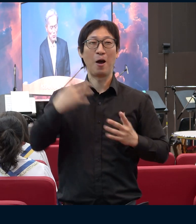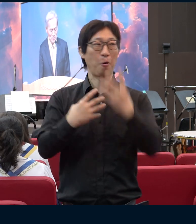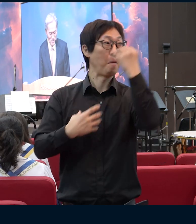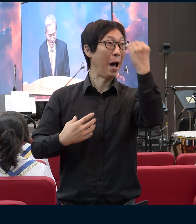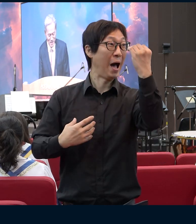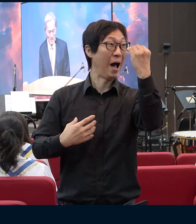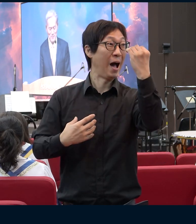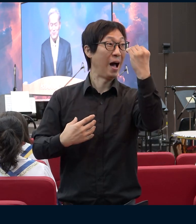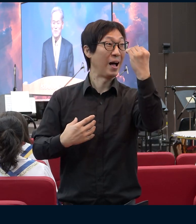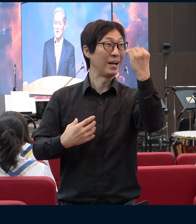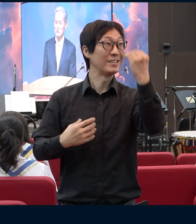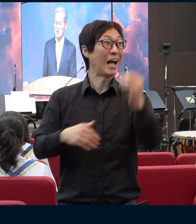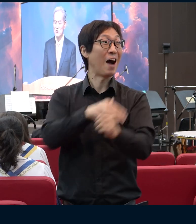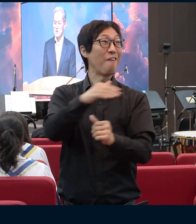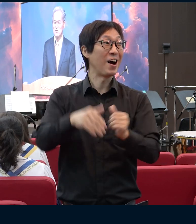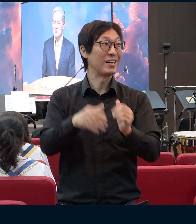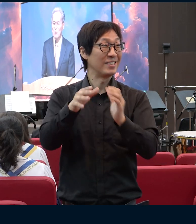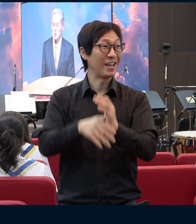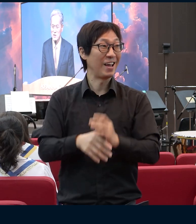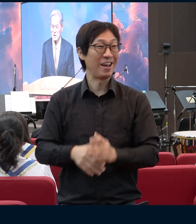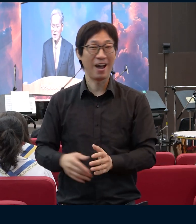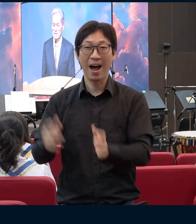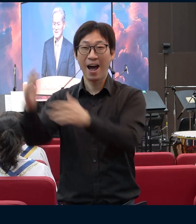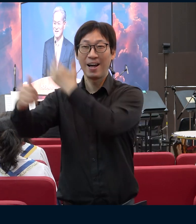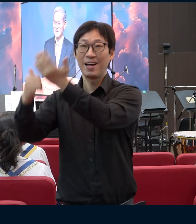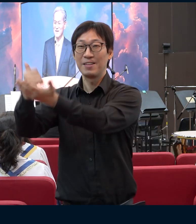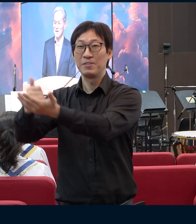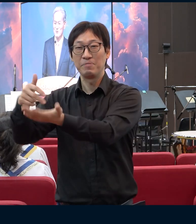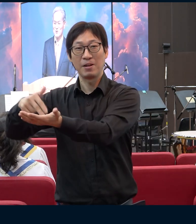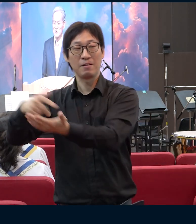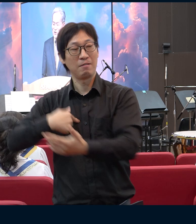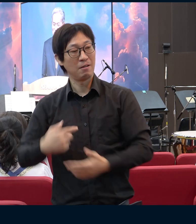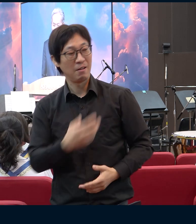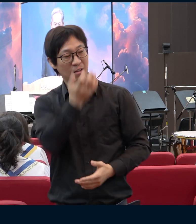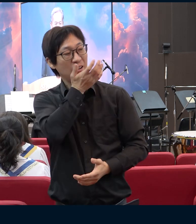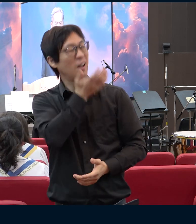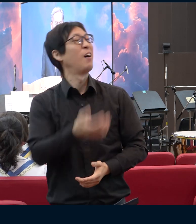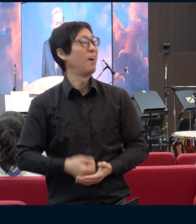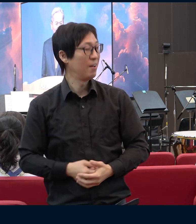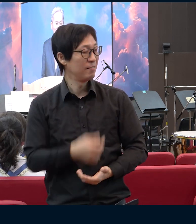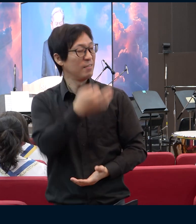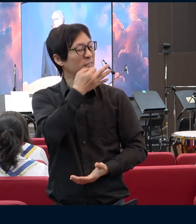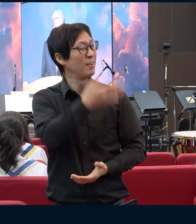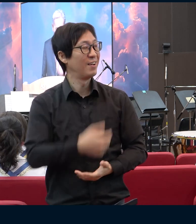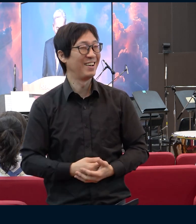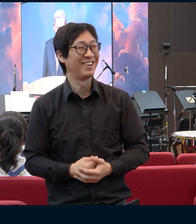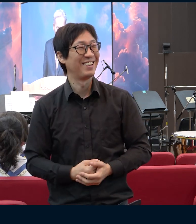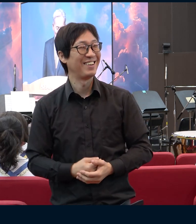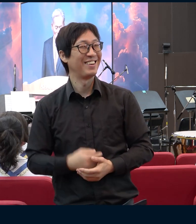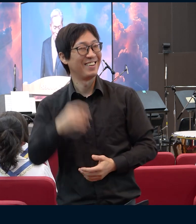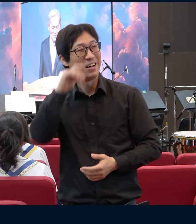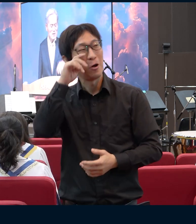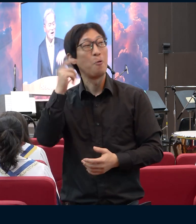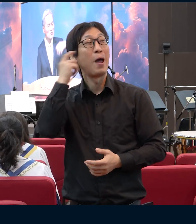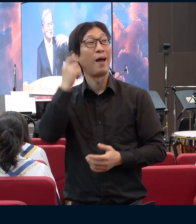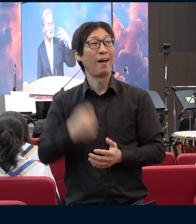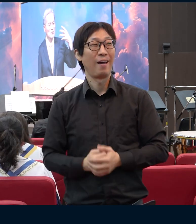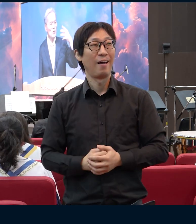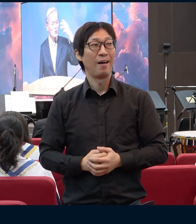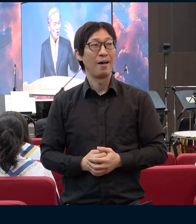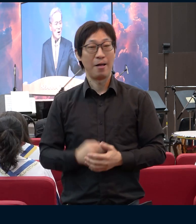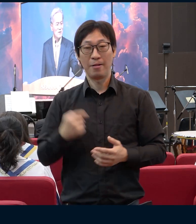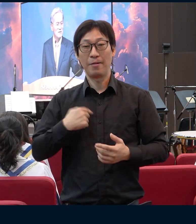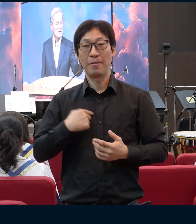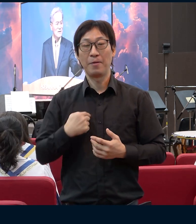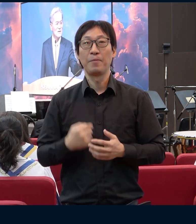교만을 떨고 있는데, 우리 주님 그 꼴 못 보신다. 우리 주님 절대 그 꼴 못 보신다. 왜냐하면요, 혼자 하는